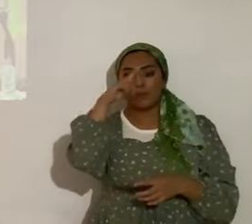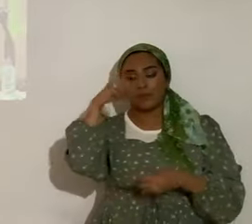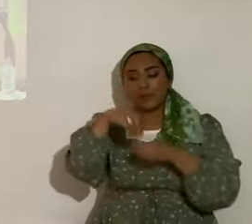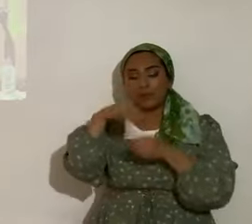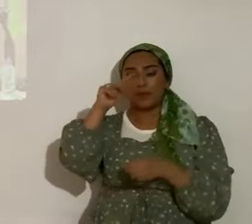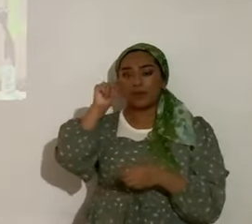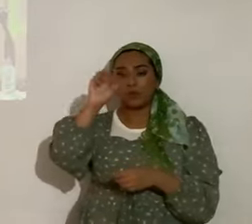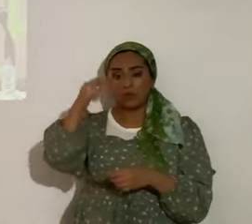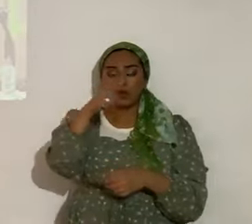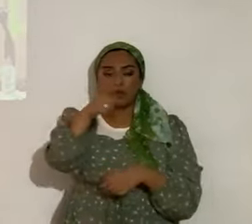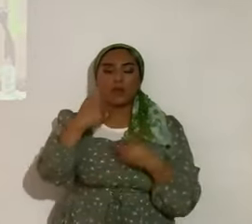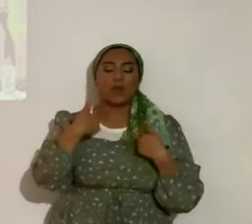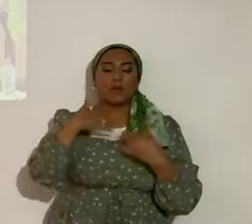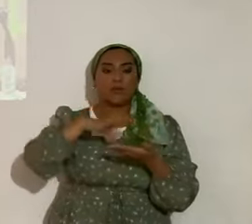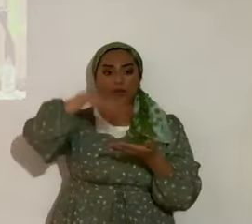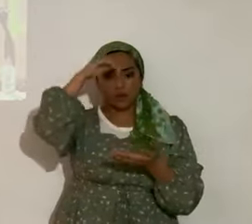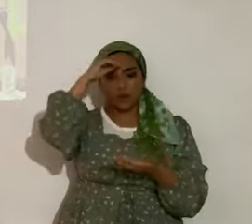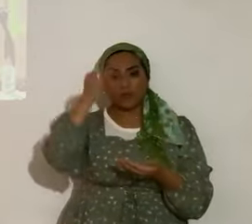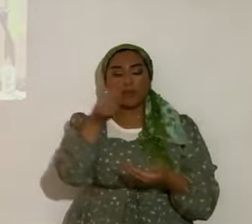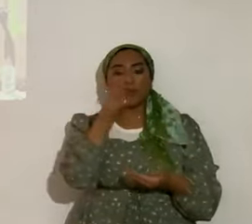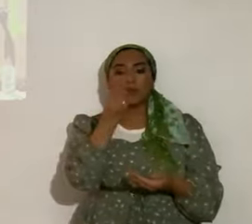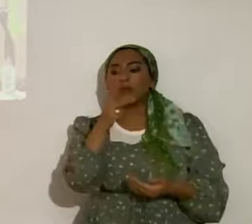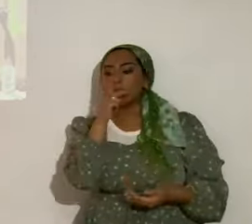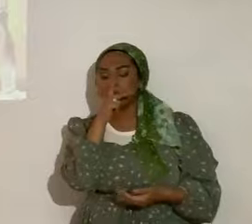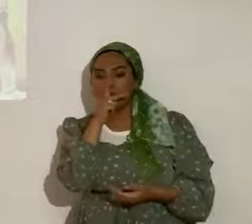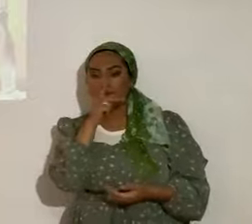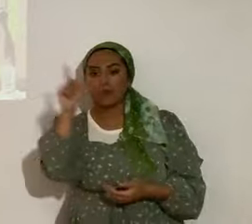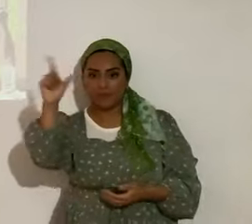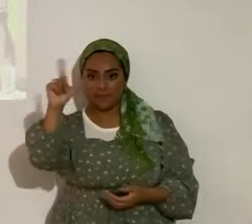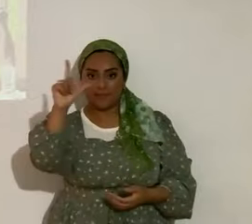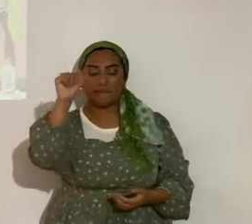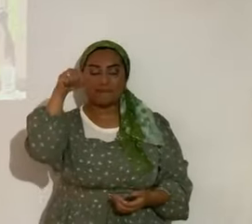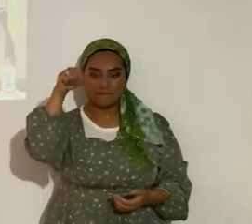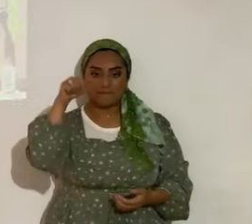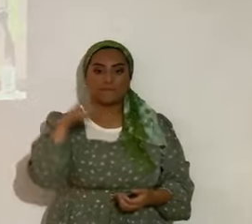has aprendido comer kosher, levítico. Sí.